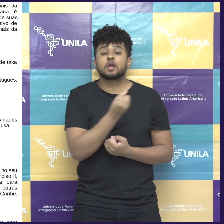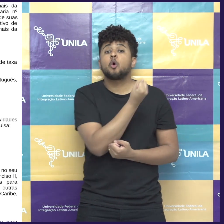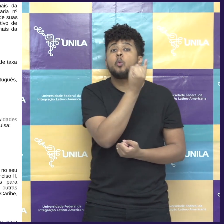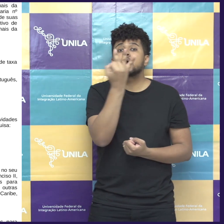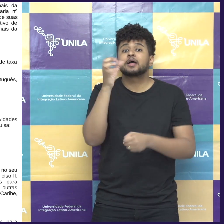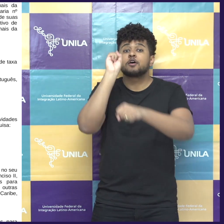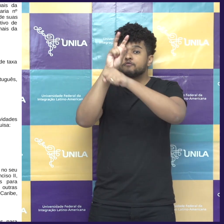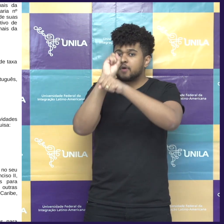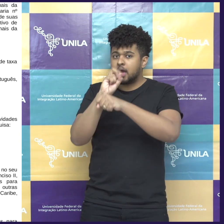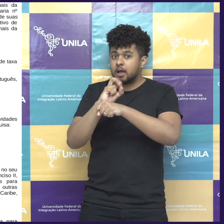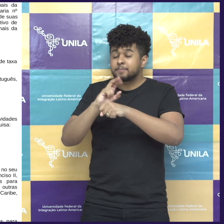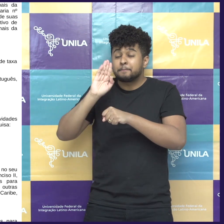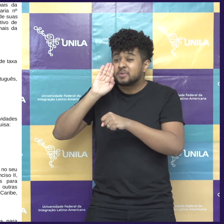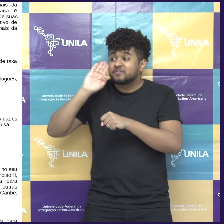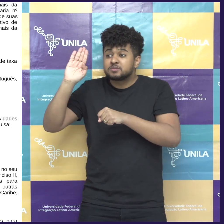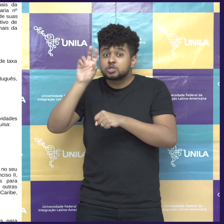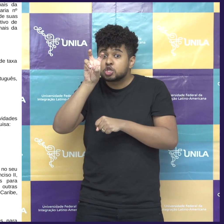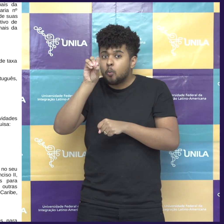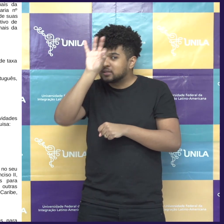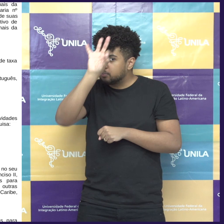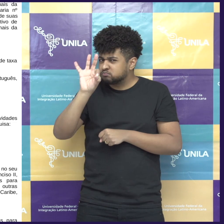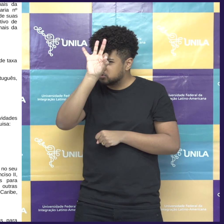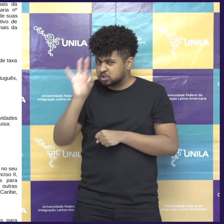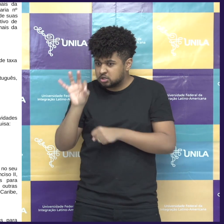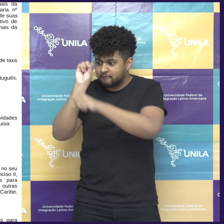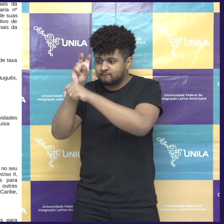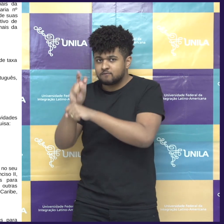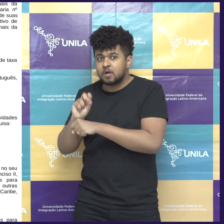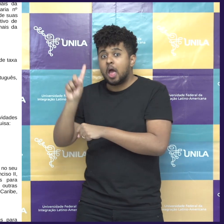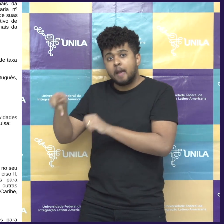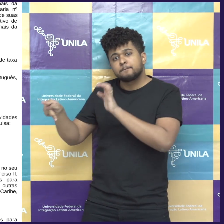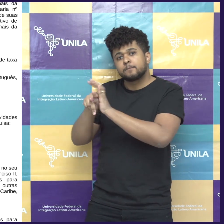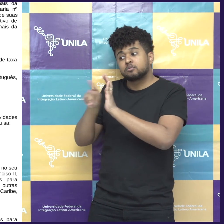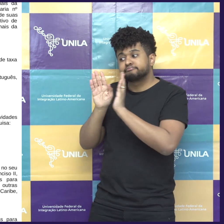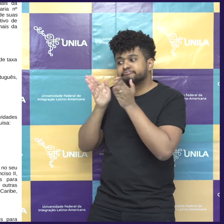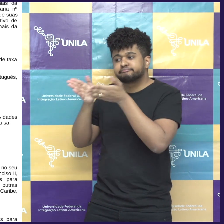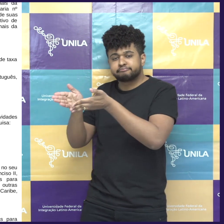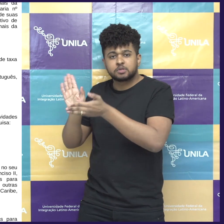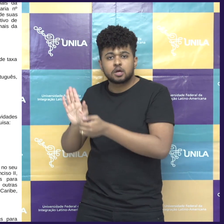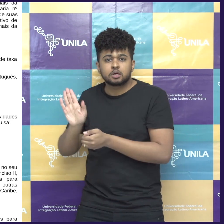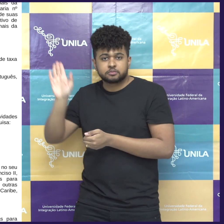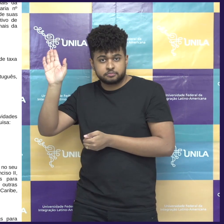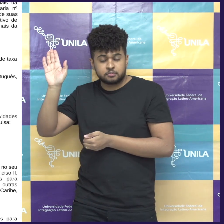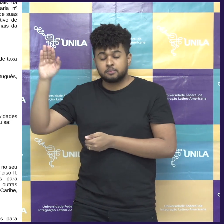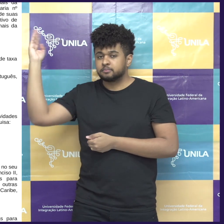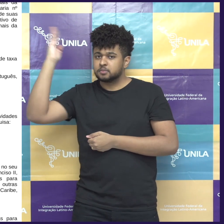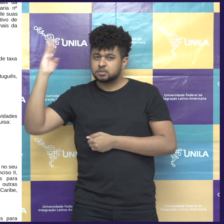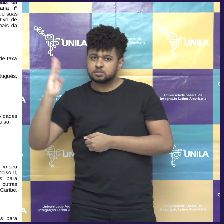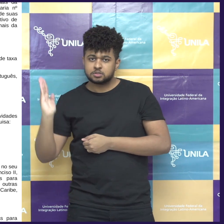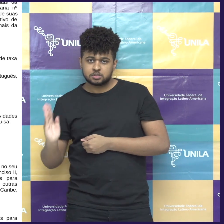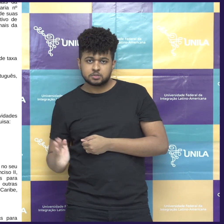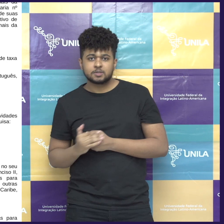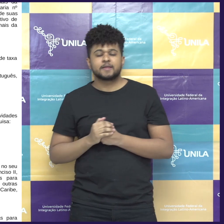vagas, preferencialmente 50% das vagas ficarão destinadas para candidatas, candidatos